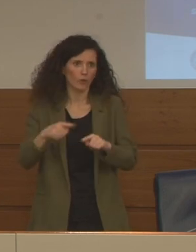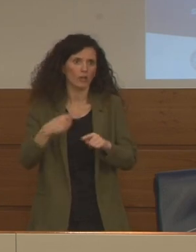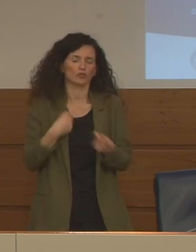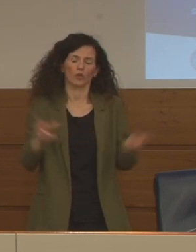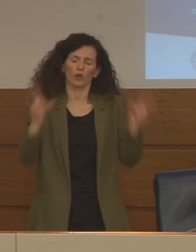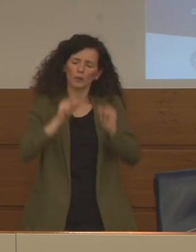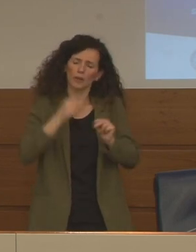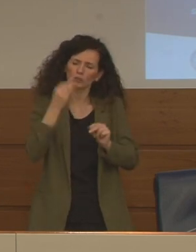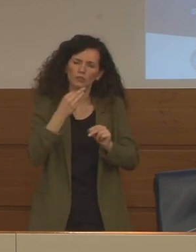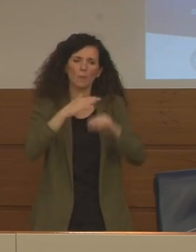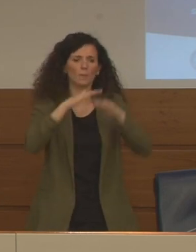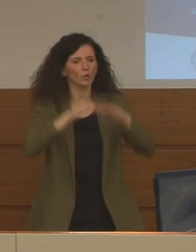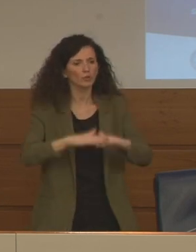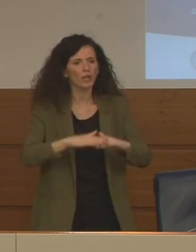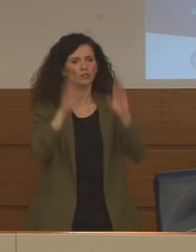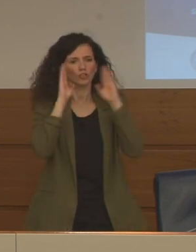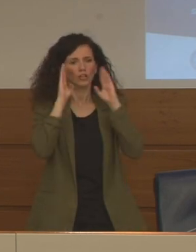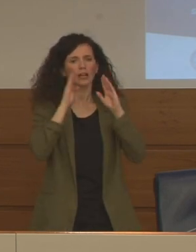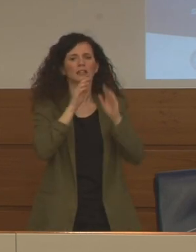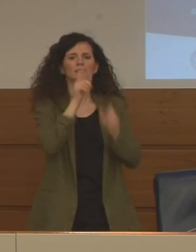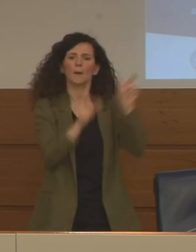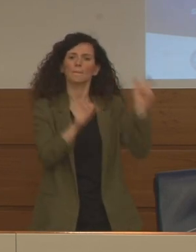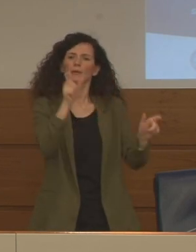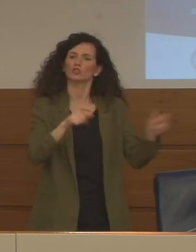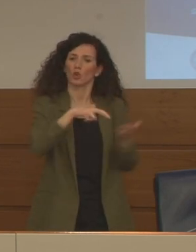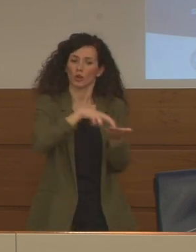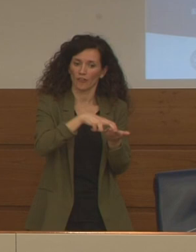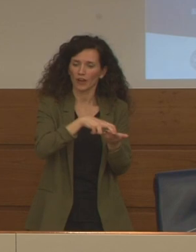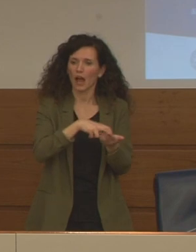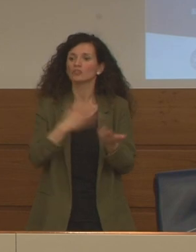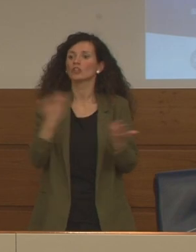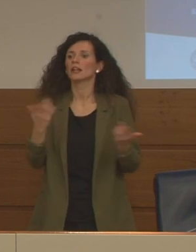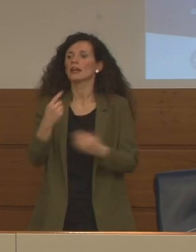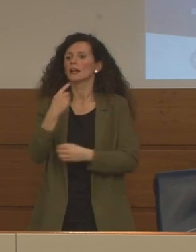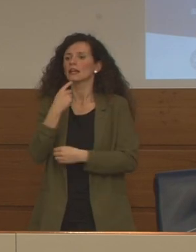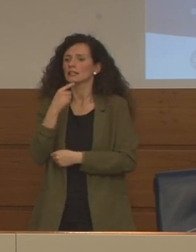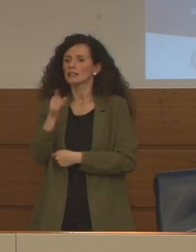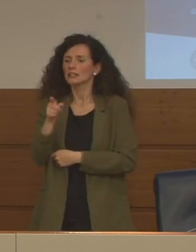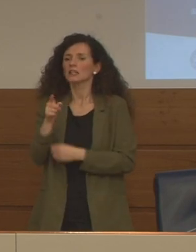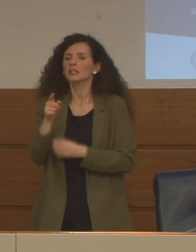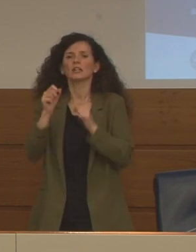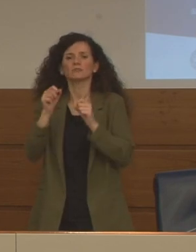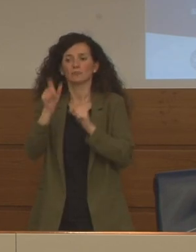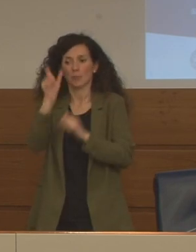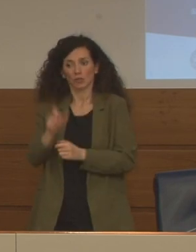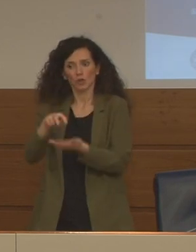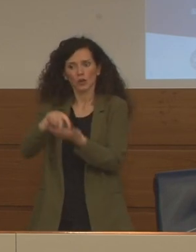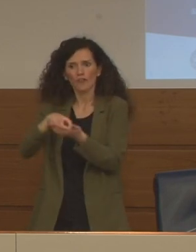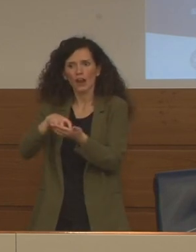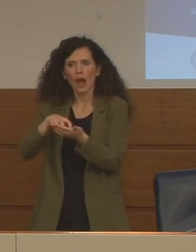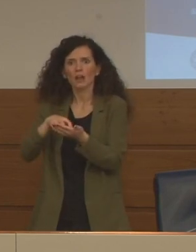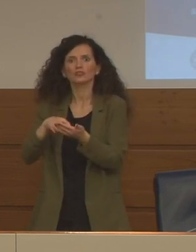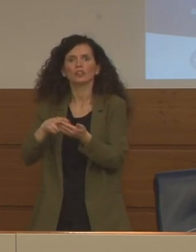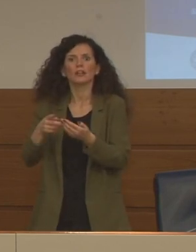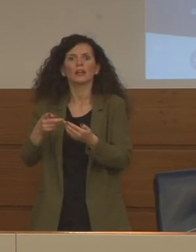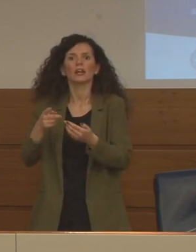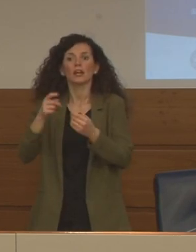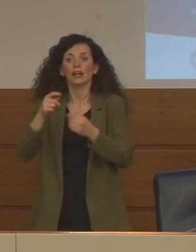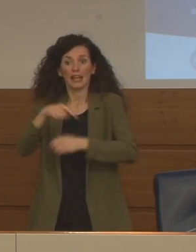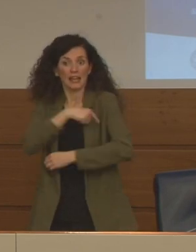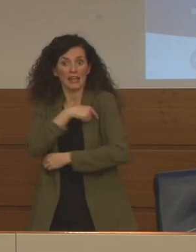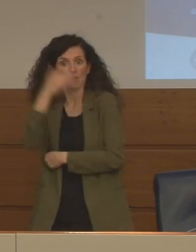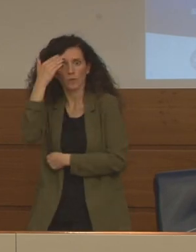fragili tanto più ovviamente anche un piccolo stormir di fronde può influenzare questo è un po il tema quindi